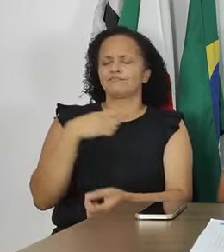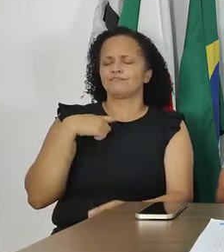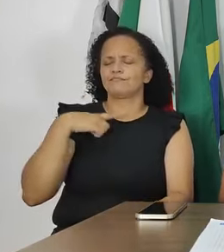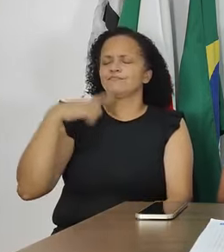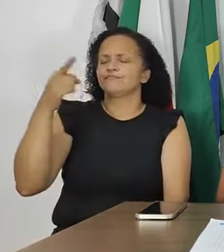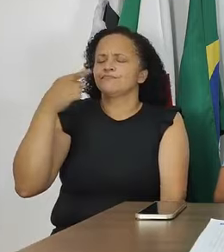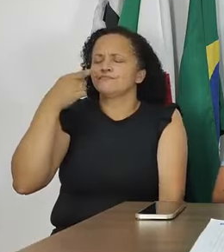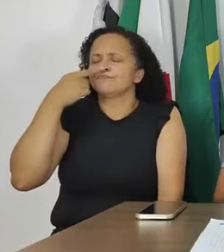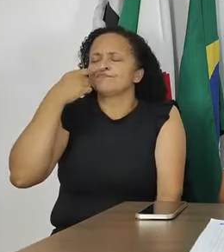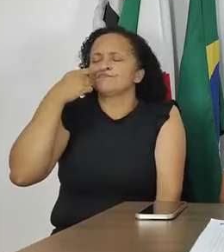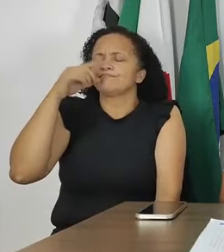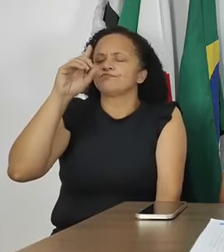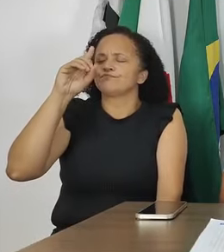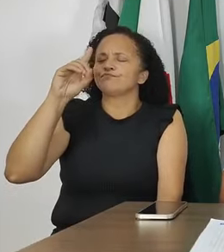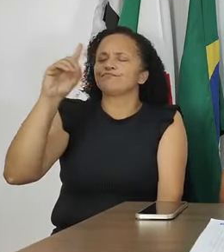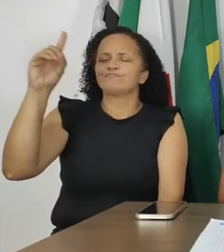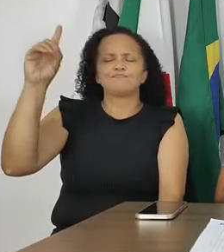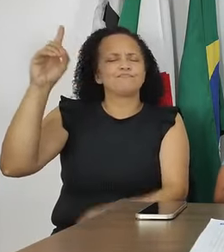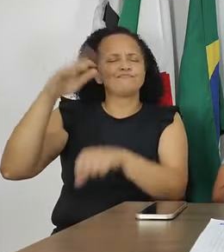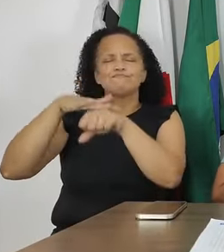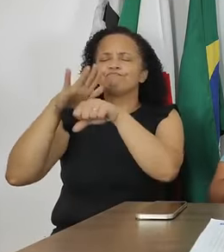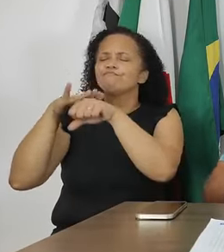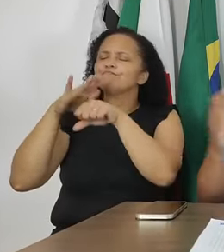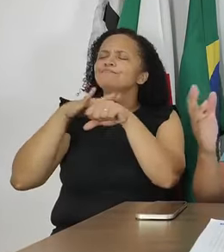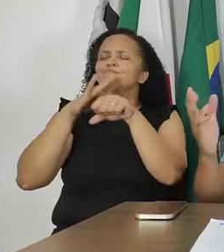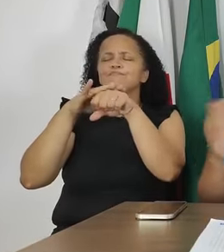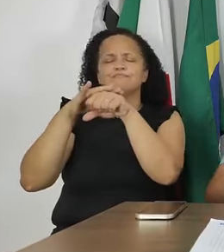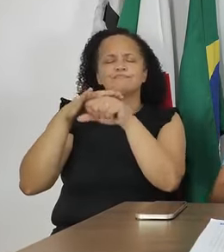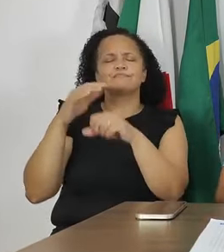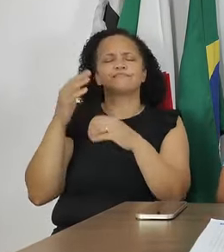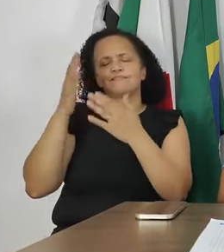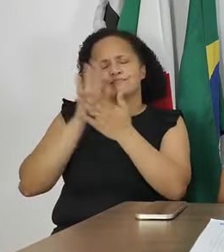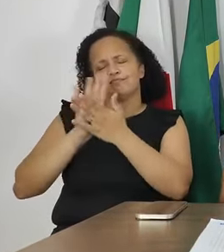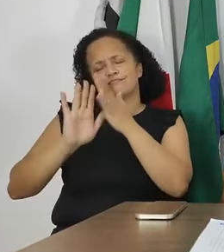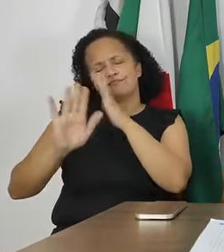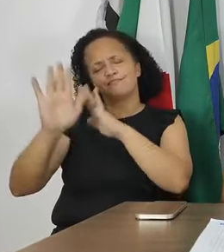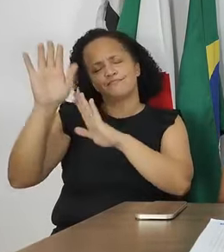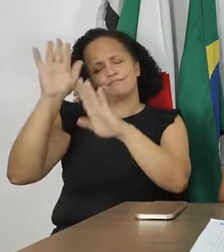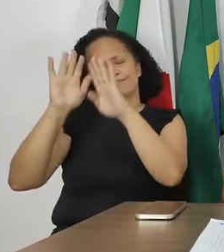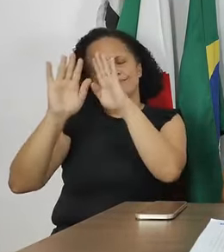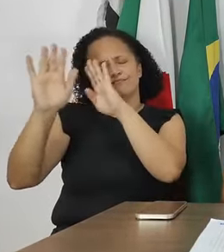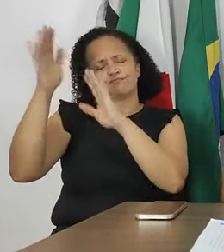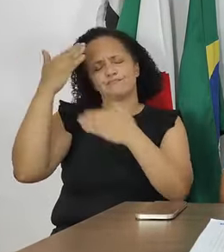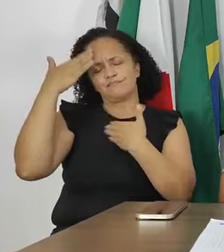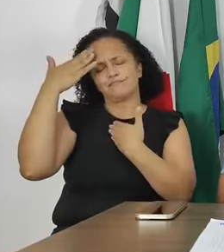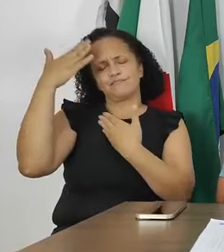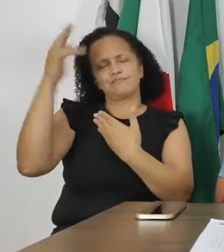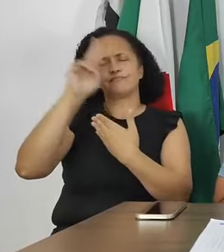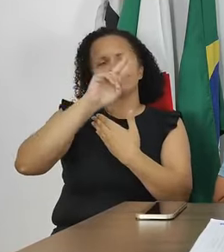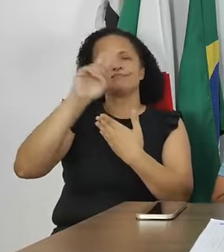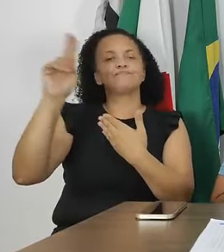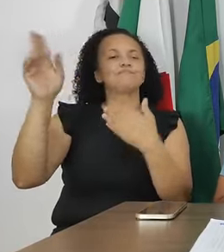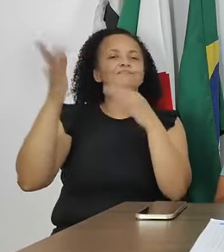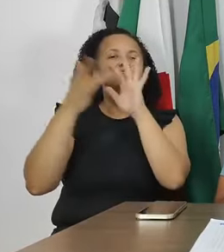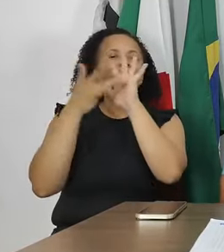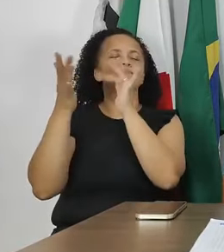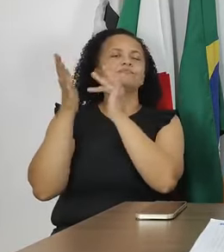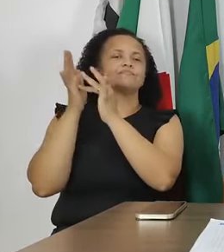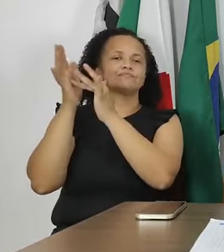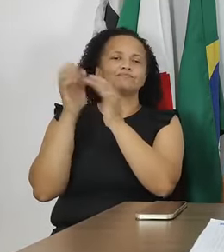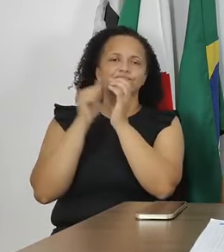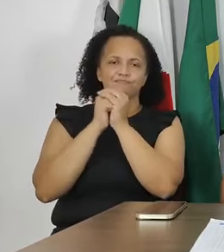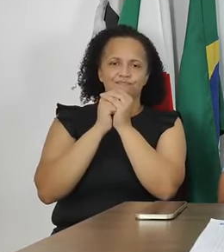nossa intimidade contigo a cada dia, Senhor. Nós te louvamos e te agradecemos em nome de Jesus.